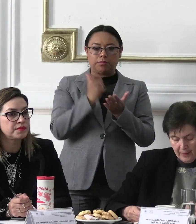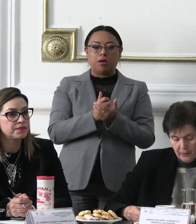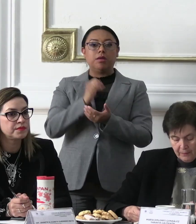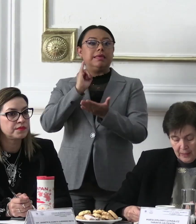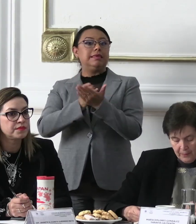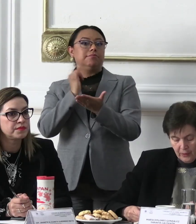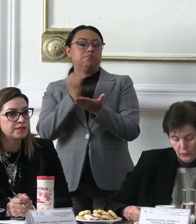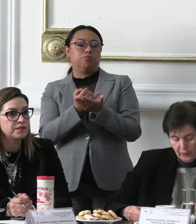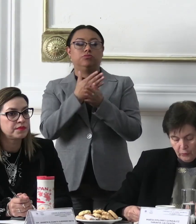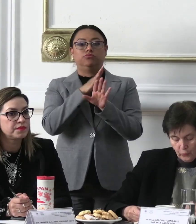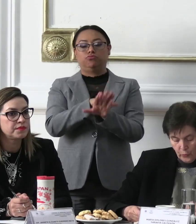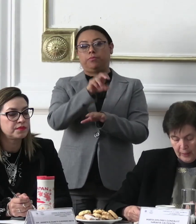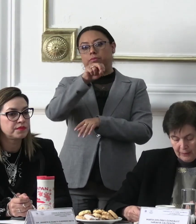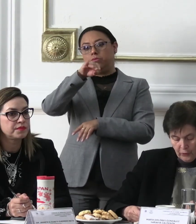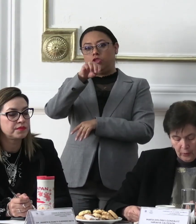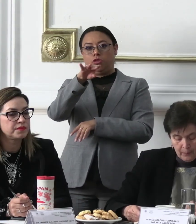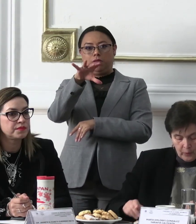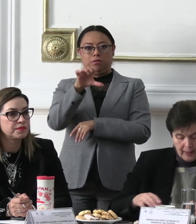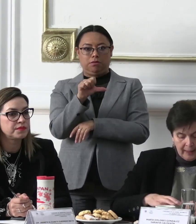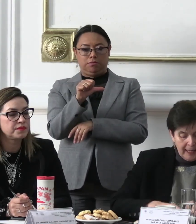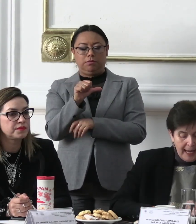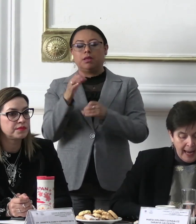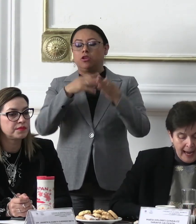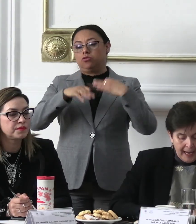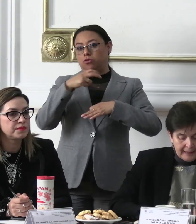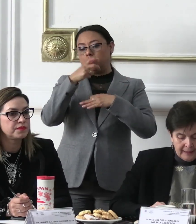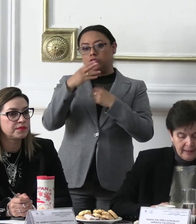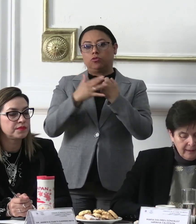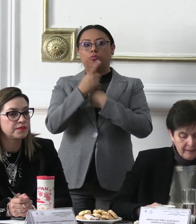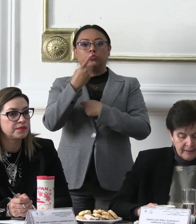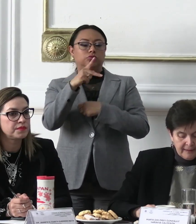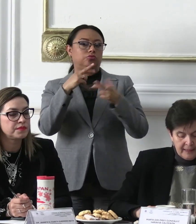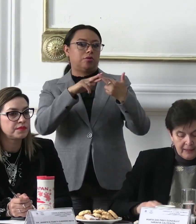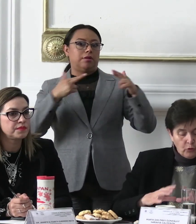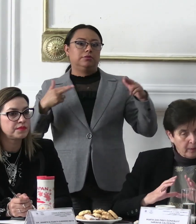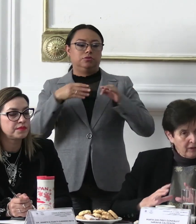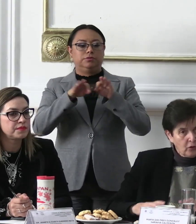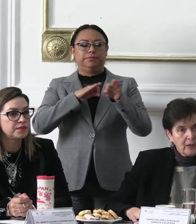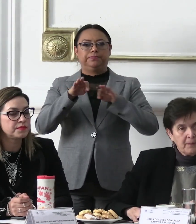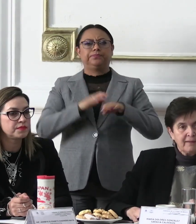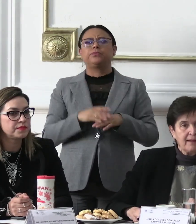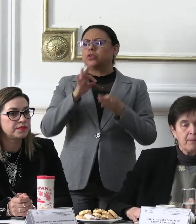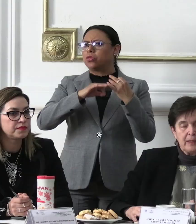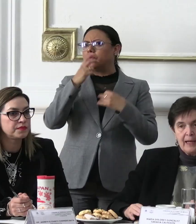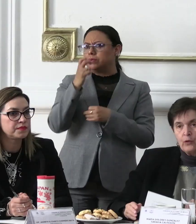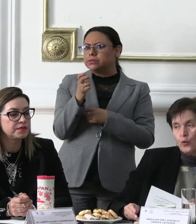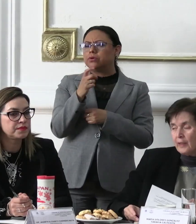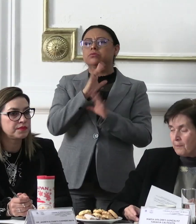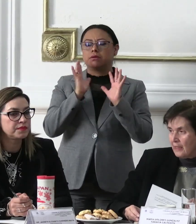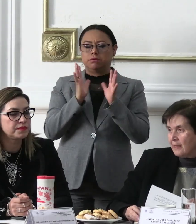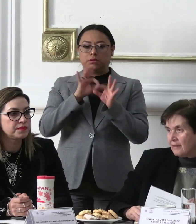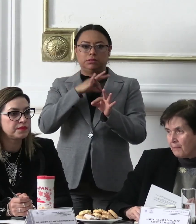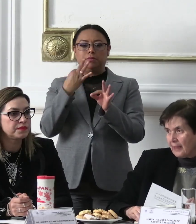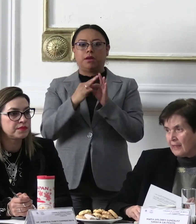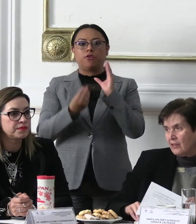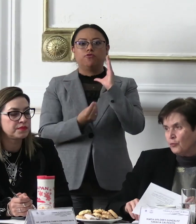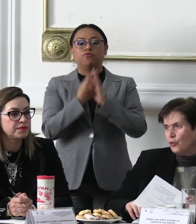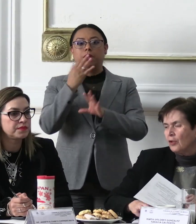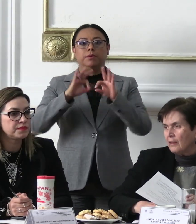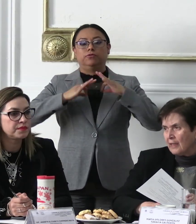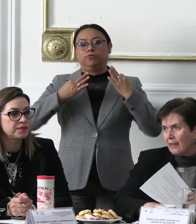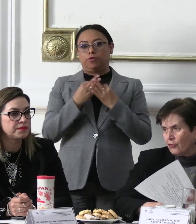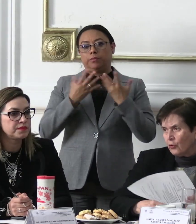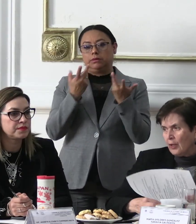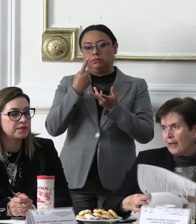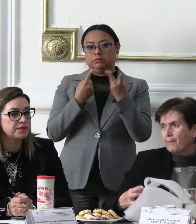y derivados de su relación laboral. Aquí decir que sobre esto también se han aplicado nuevas medidas y